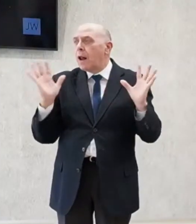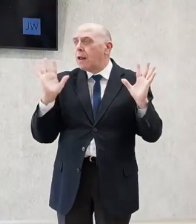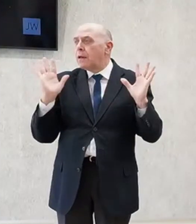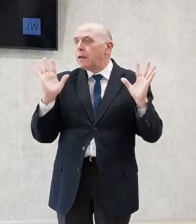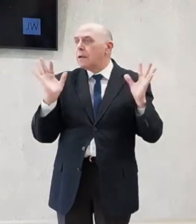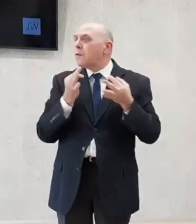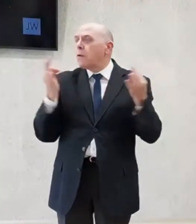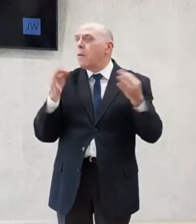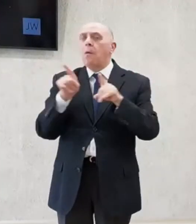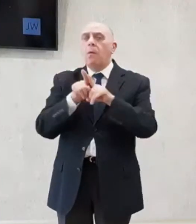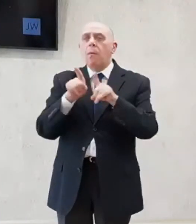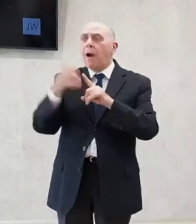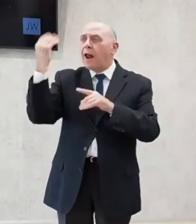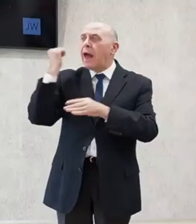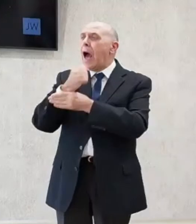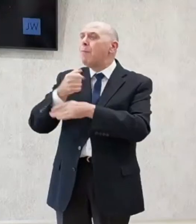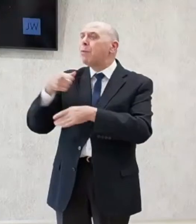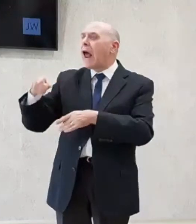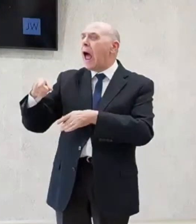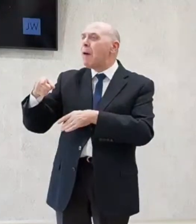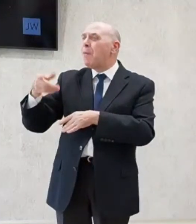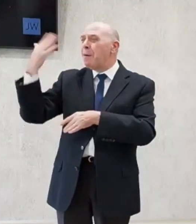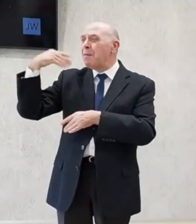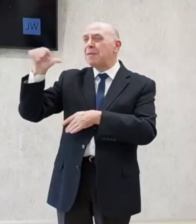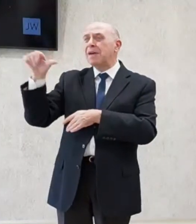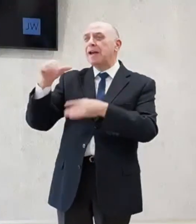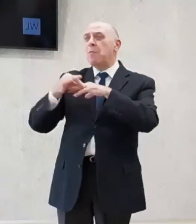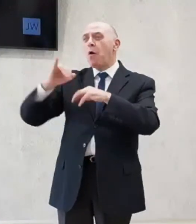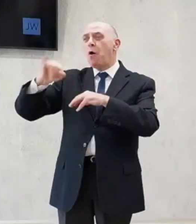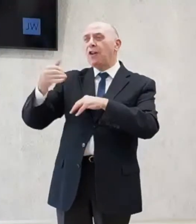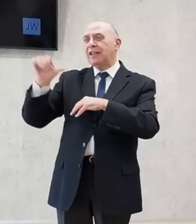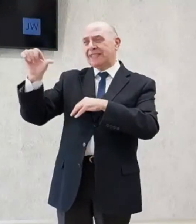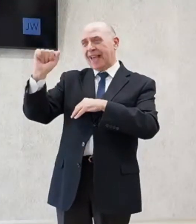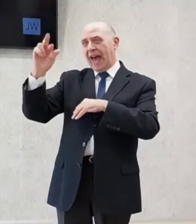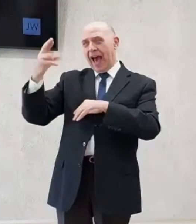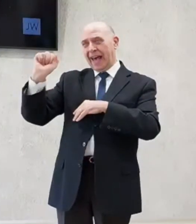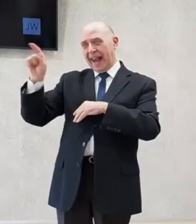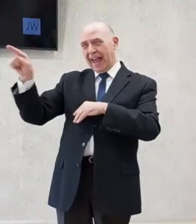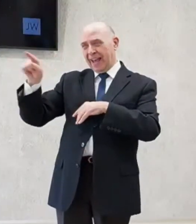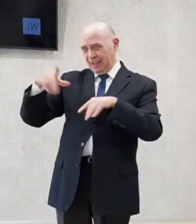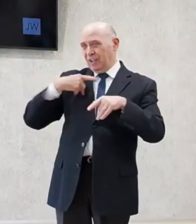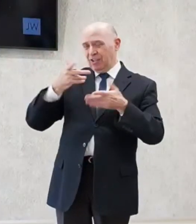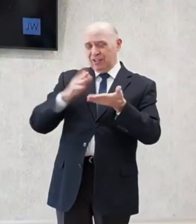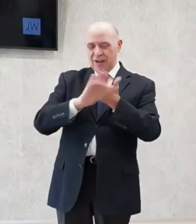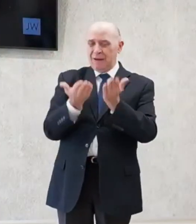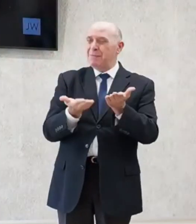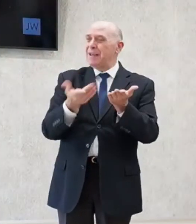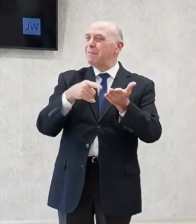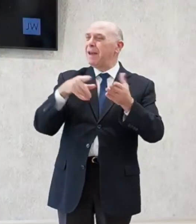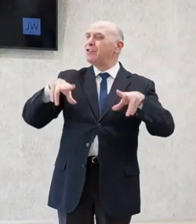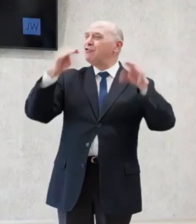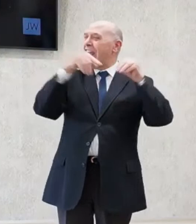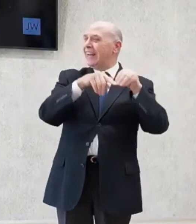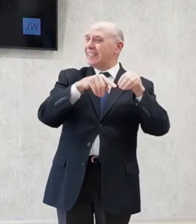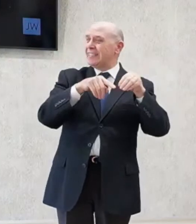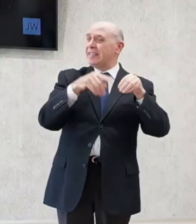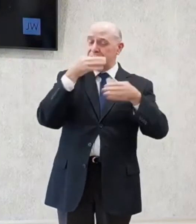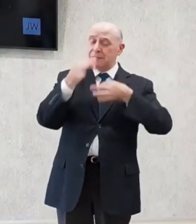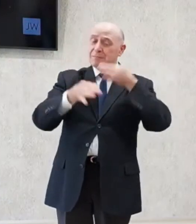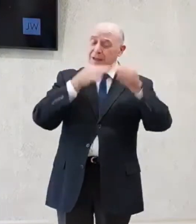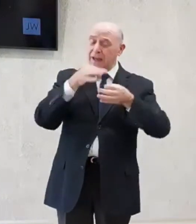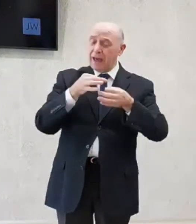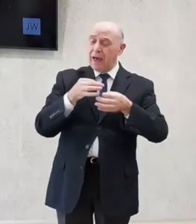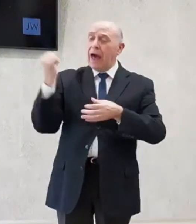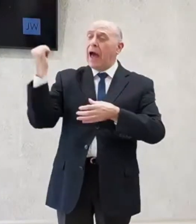Abramo alla perdita della sua cara moglie Sara come viene descritta nella Bibbia nel libro di Genesi Li leggiamo che Abramo